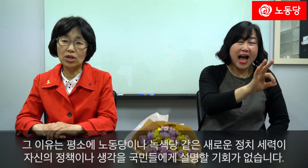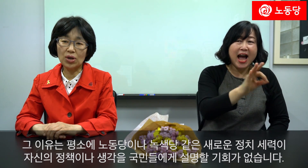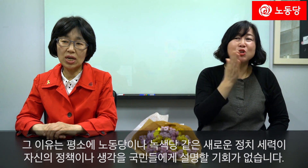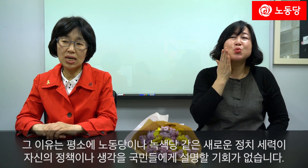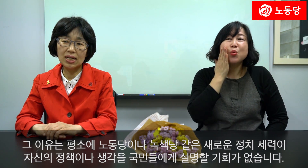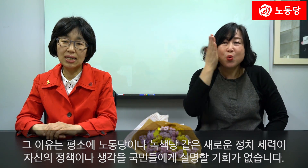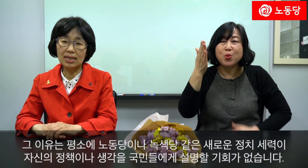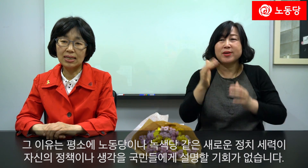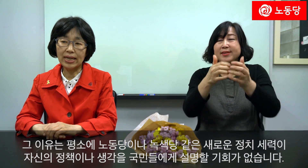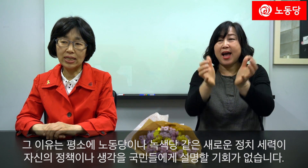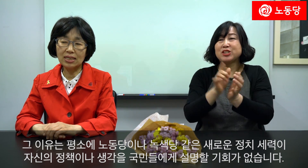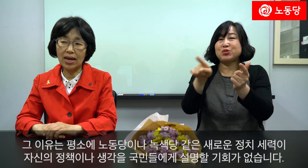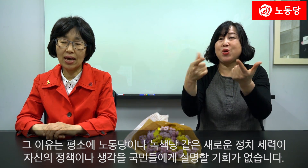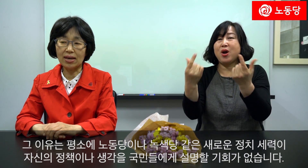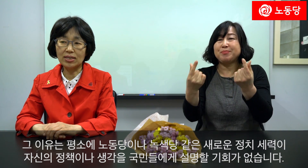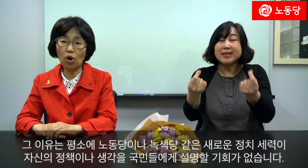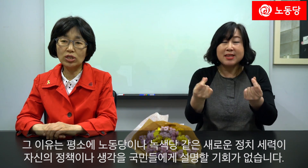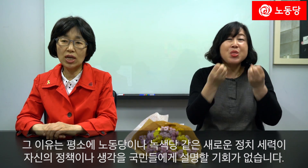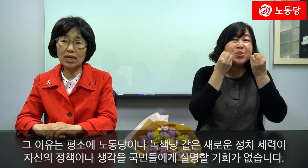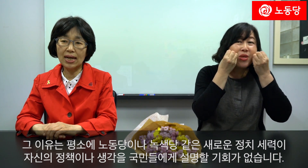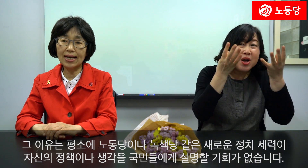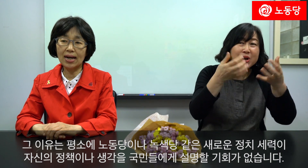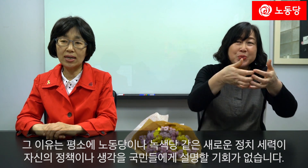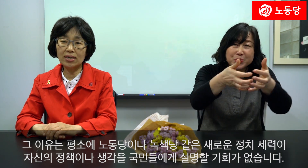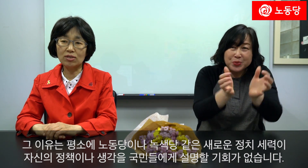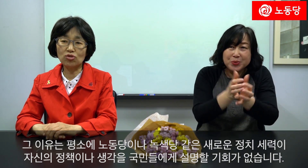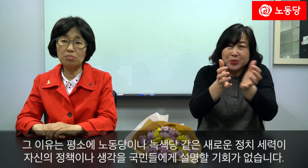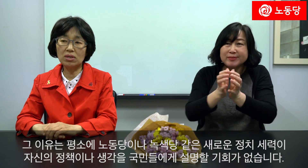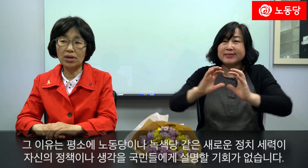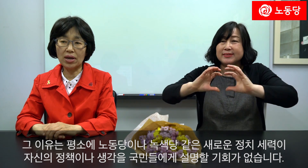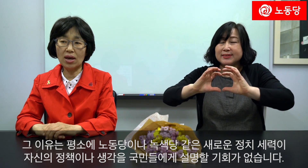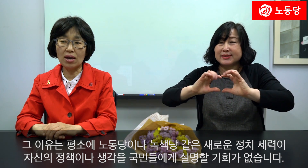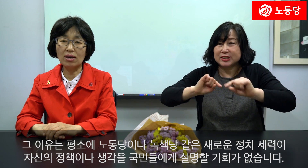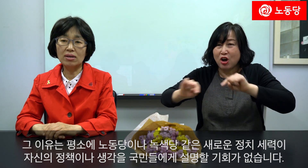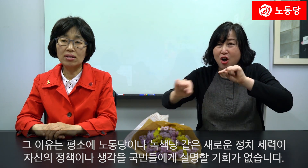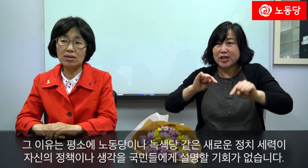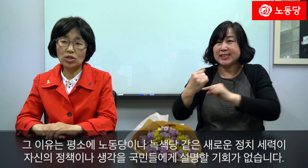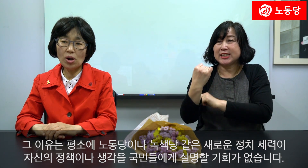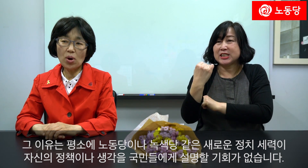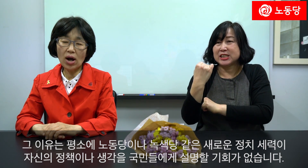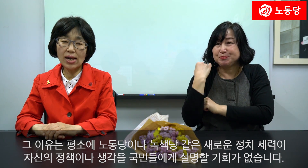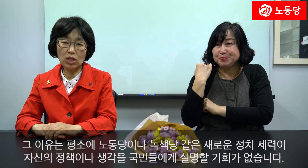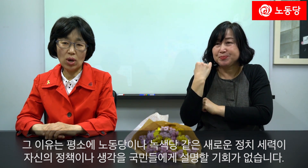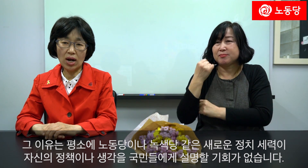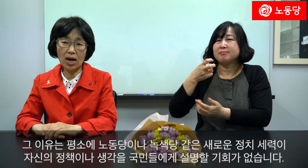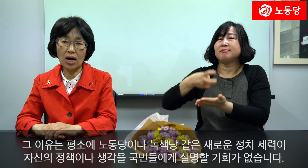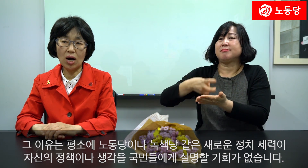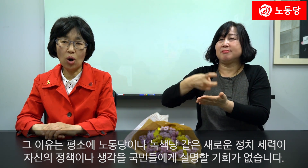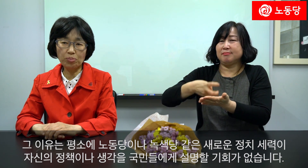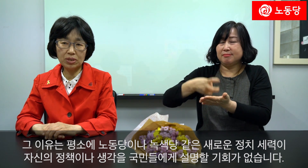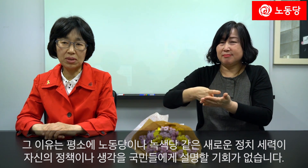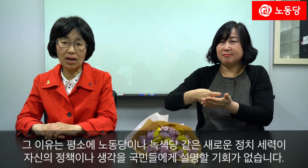정치 세력이 자신의 정책이나 생각을 국민들에게 설명할